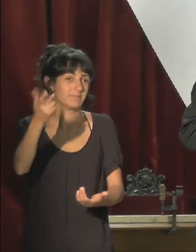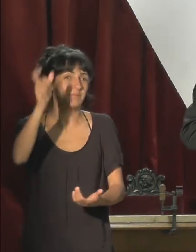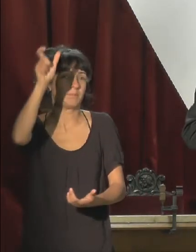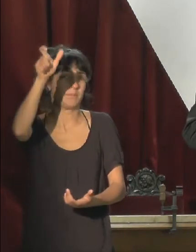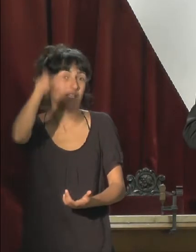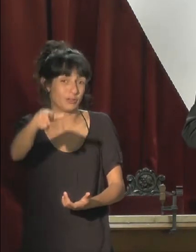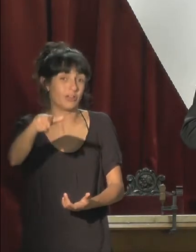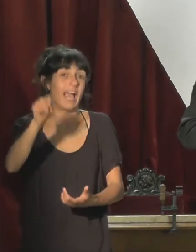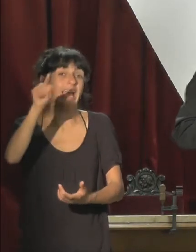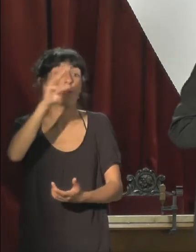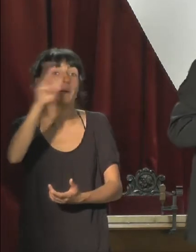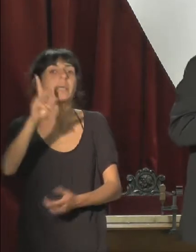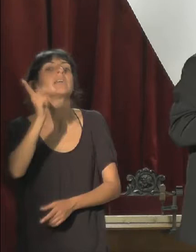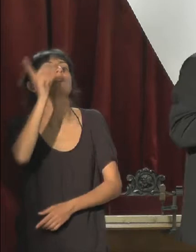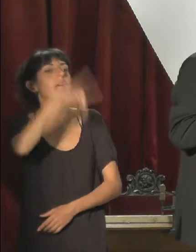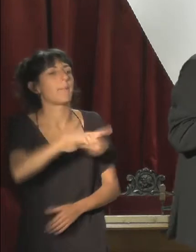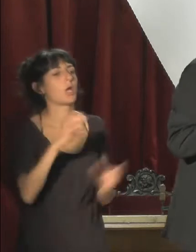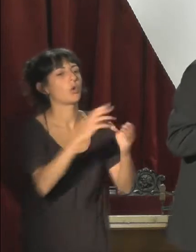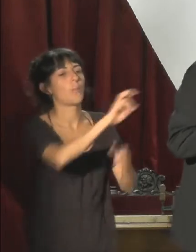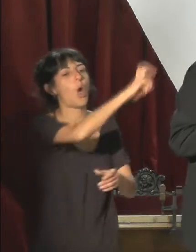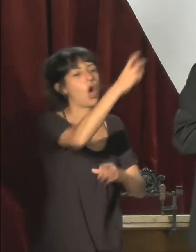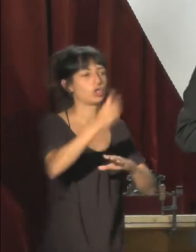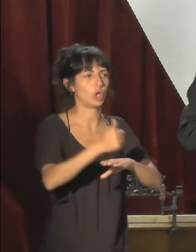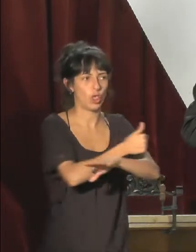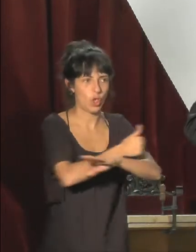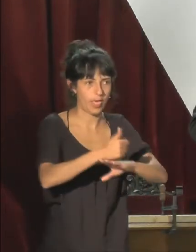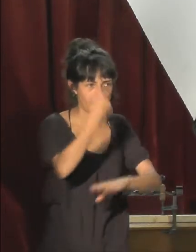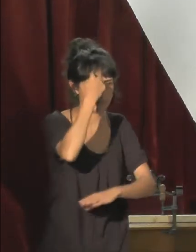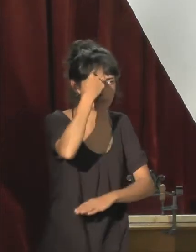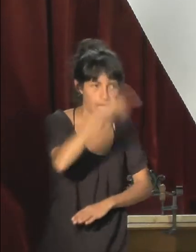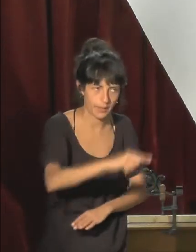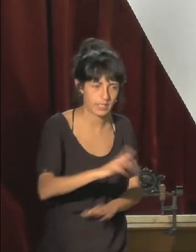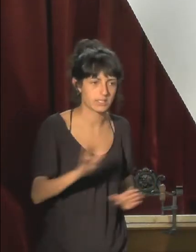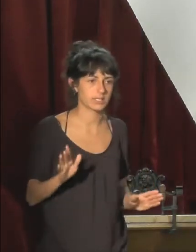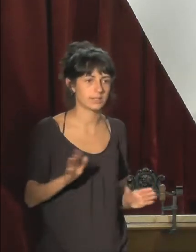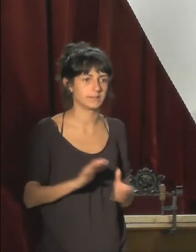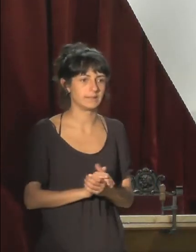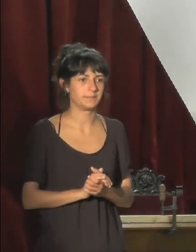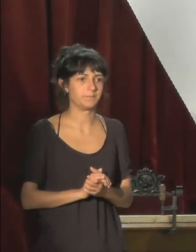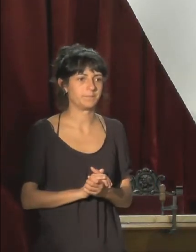Ciudadanos. E por iso